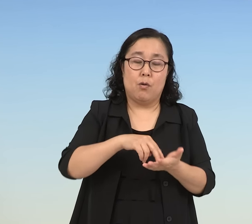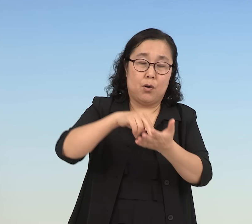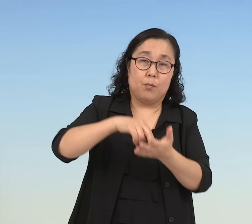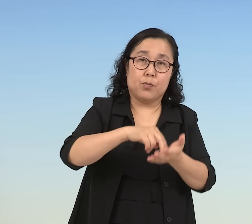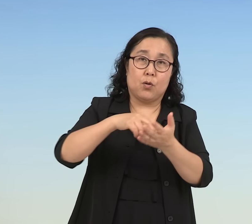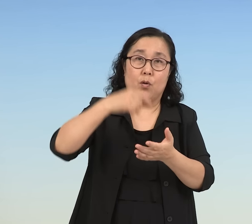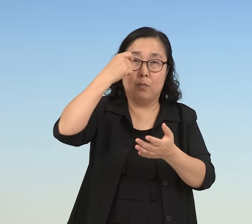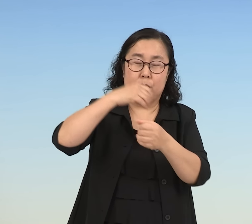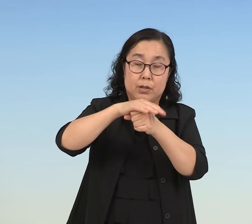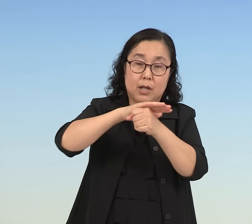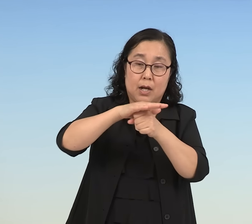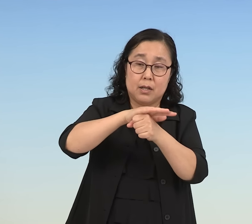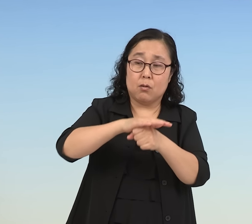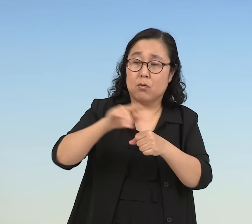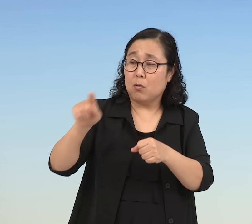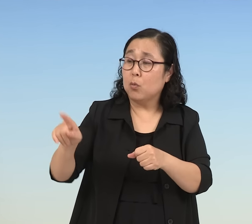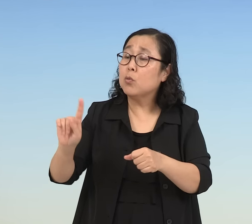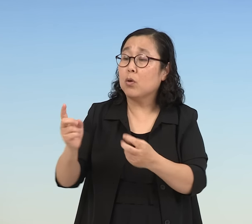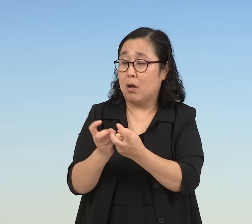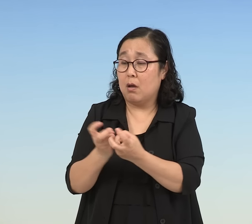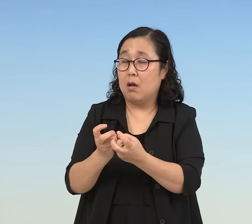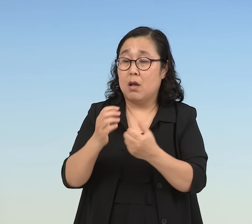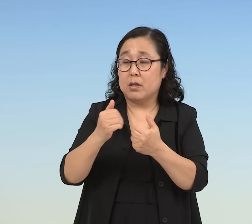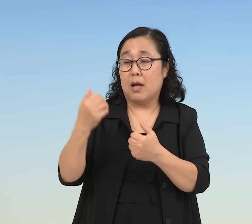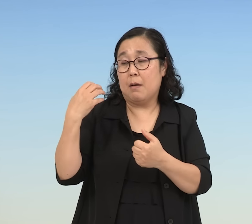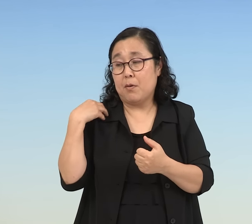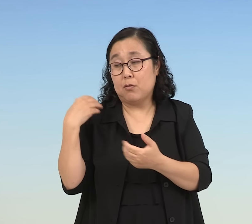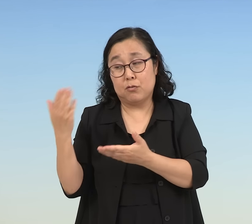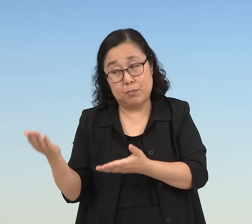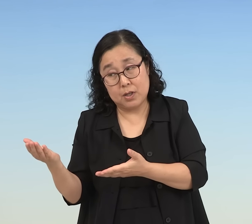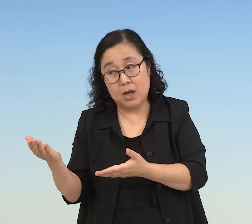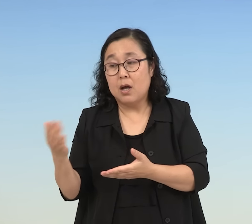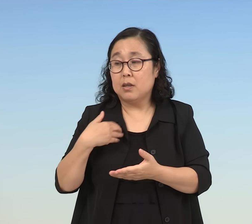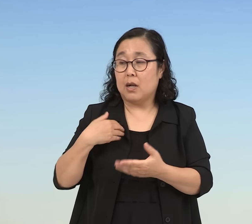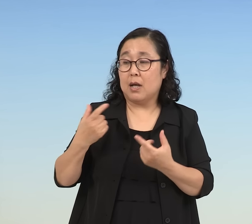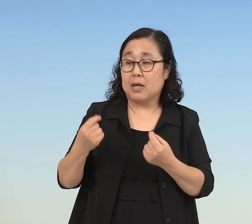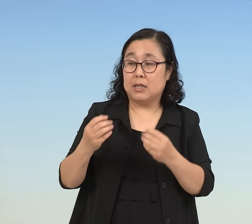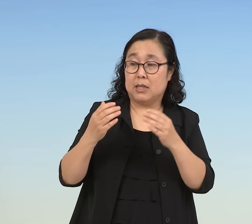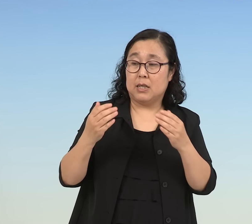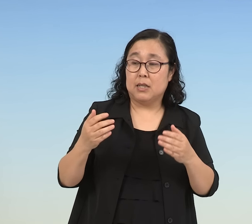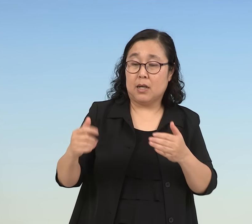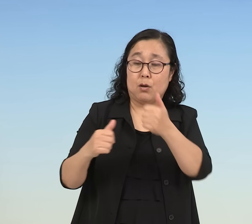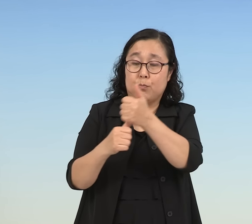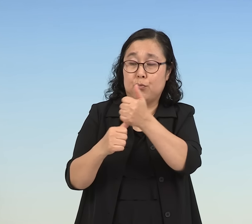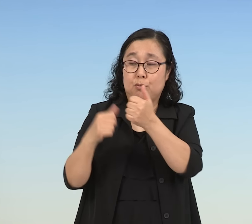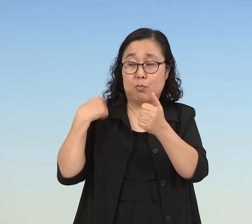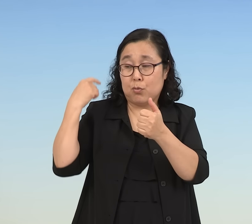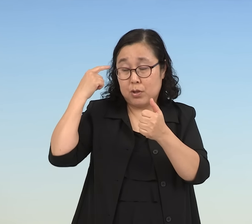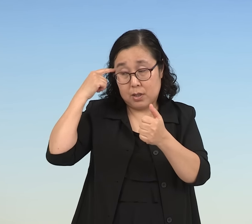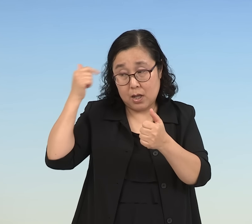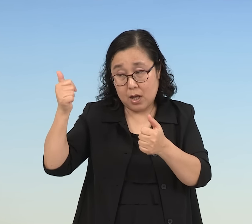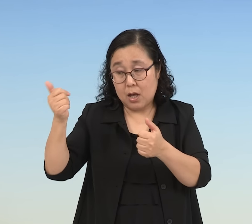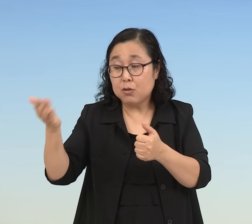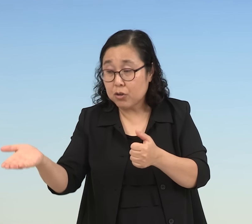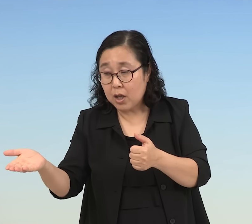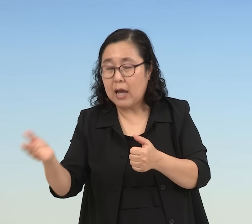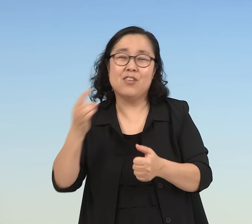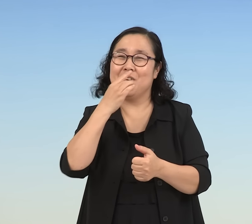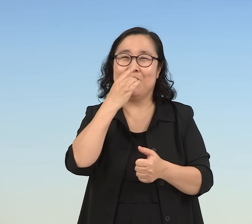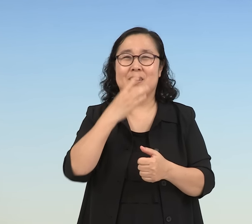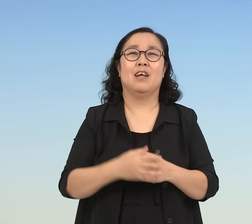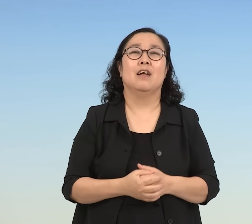외롭고 불쌍하다고 제가 얘한테 무슨 사명을 주겠습니까? 너네 옆에서 나랑 같이 교회 출근하자. 근데 부목사 시켜줄게. 그거 안